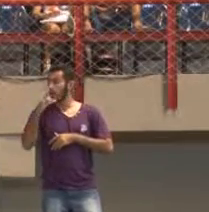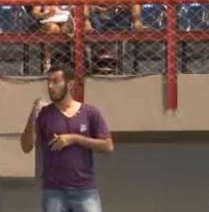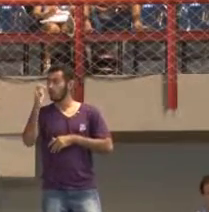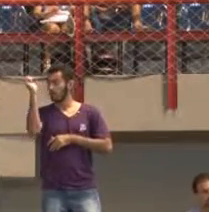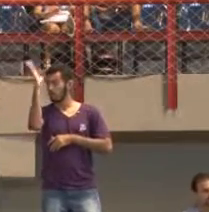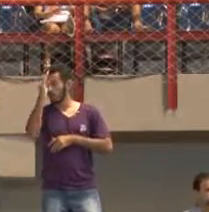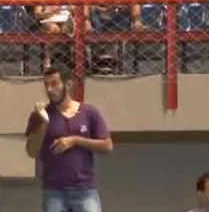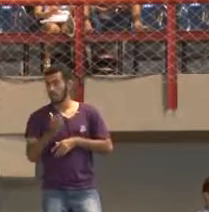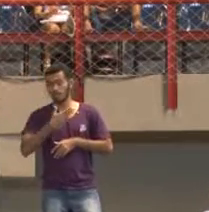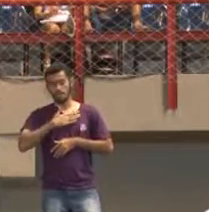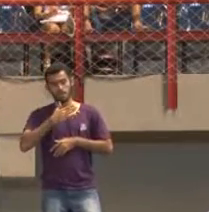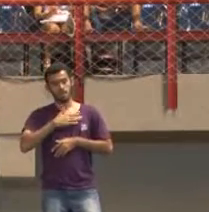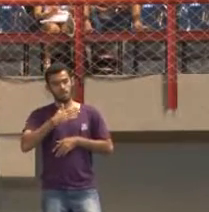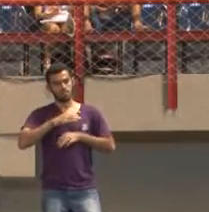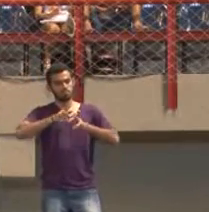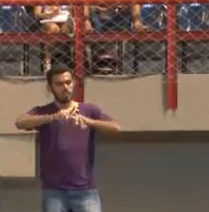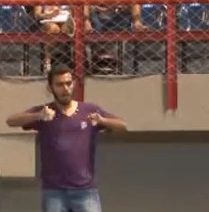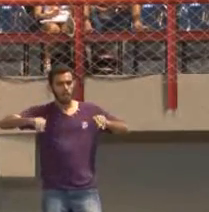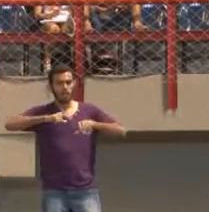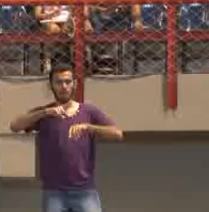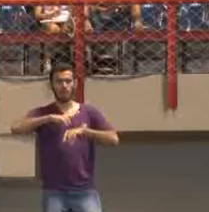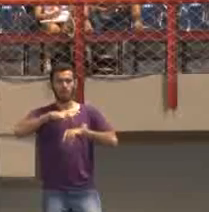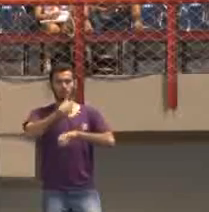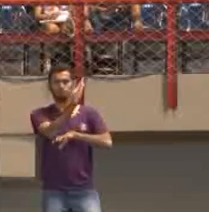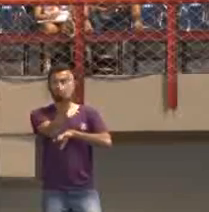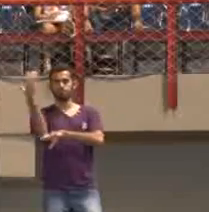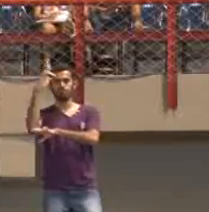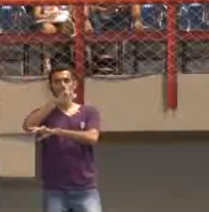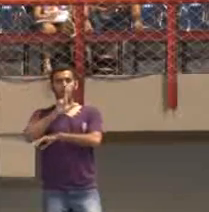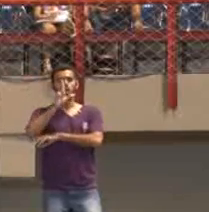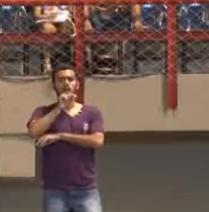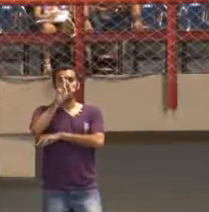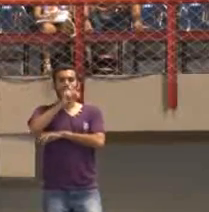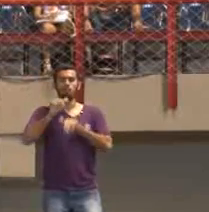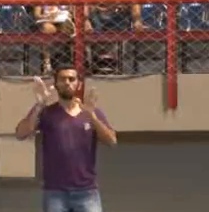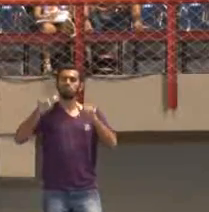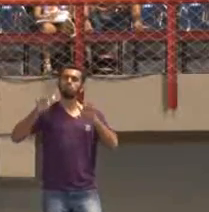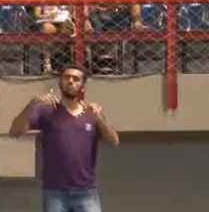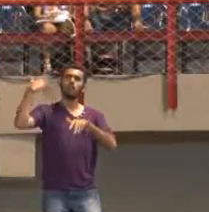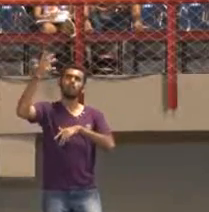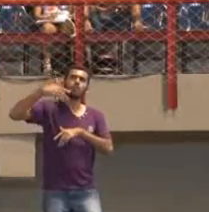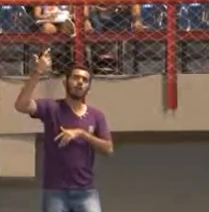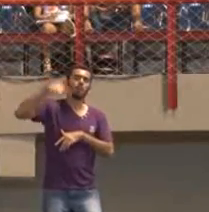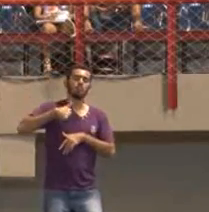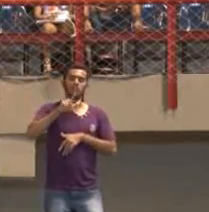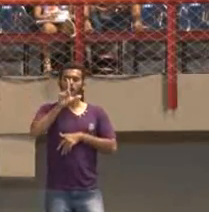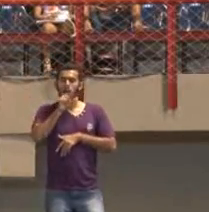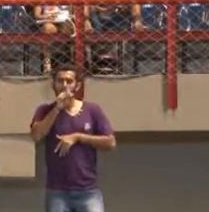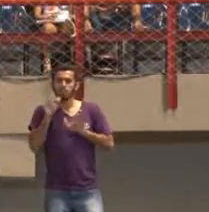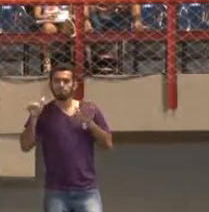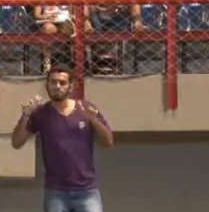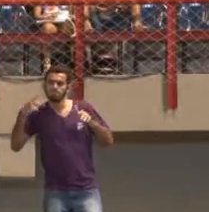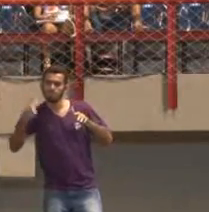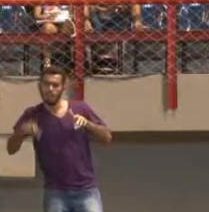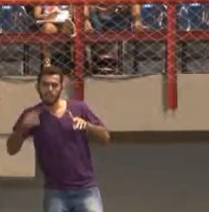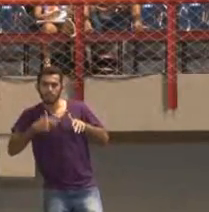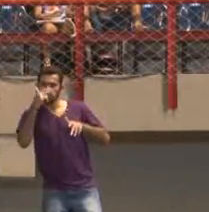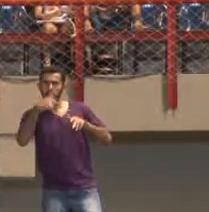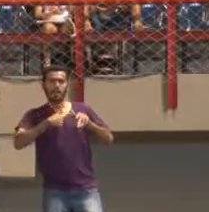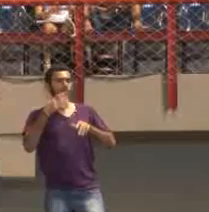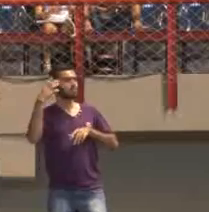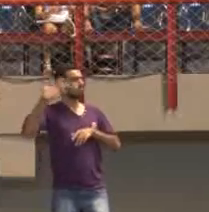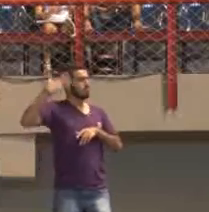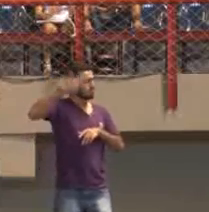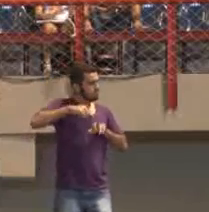terra tem palmeiras, onde canta o sabiá, e as aves que aqui gorjeiam, não gorjeiam como lá. Uma